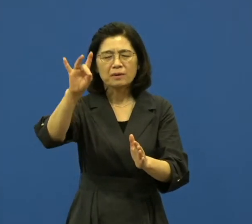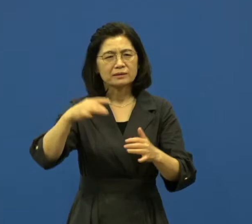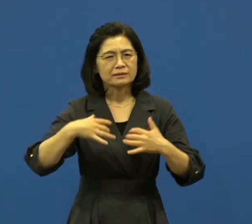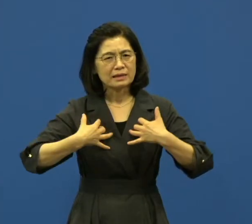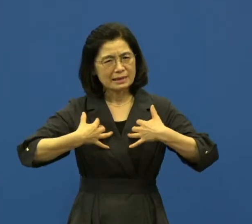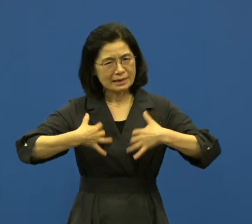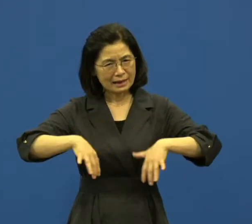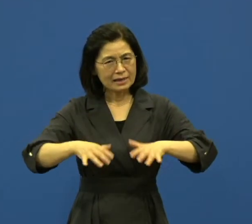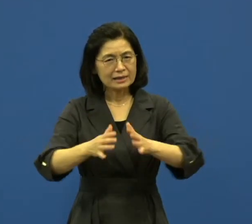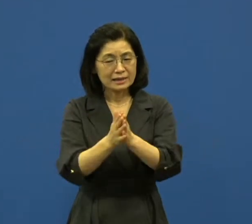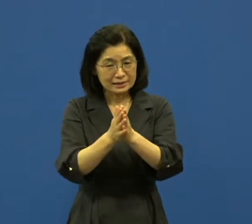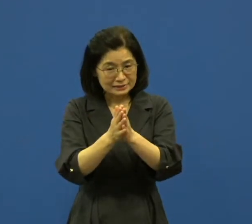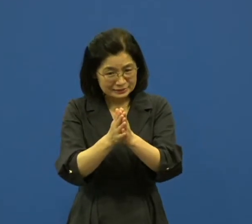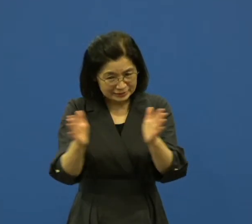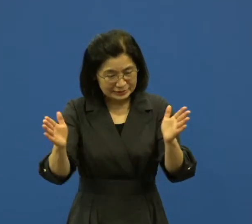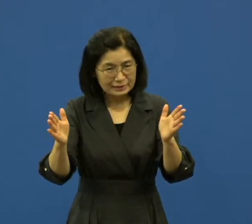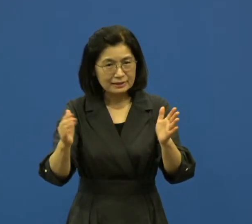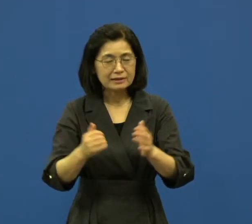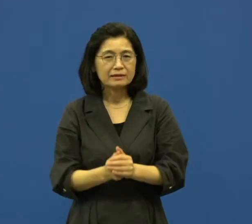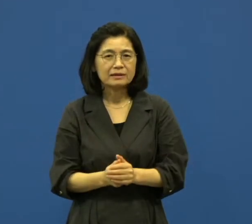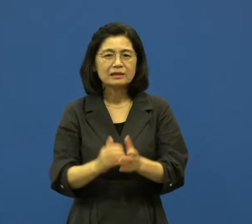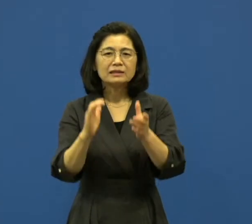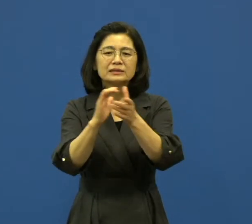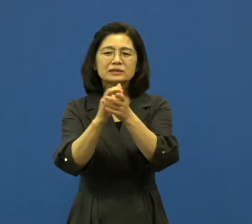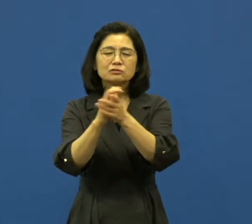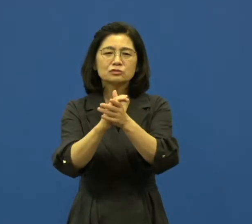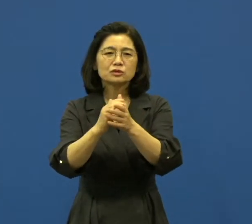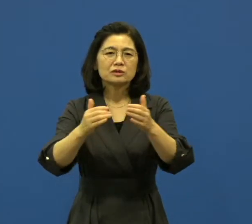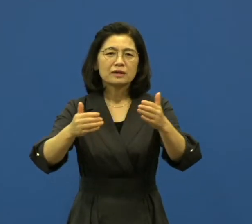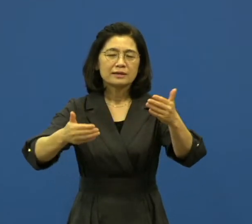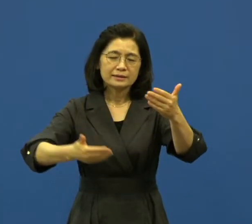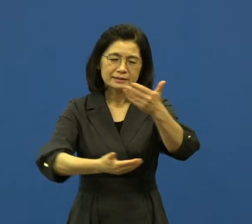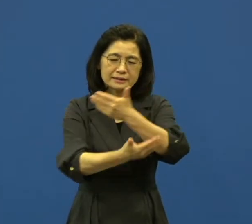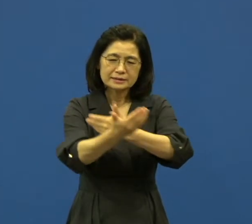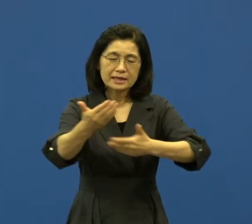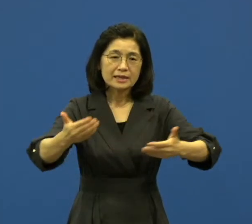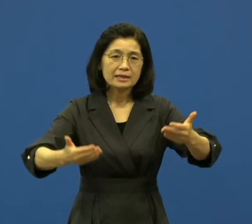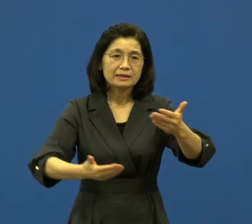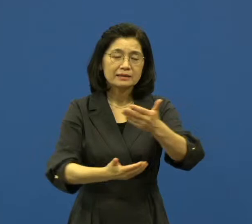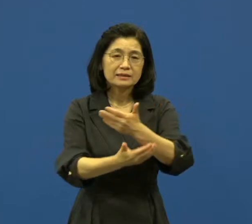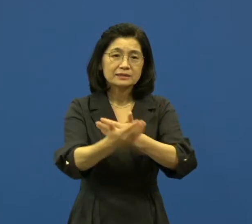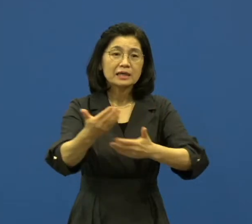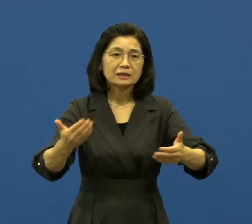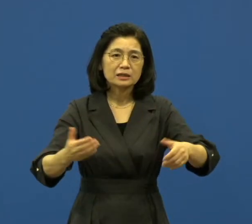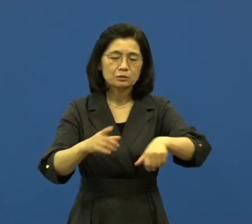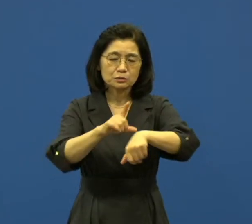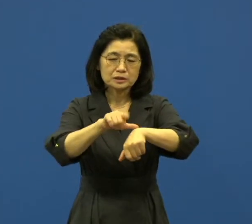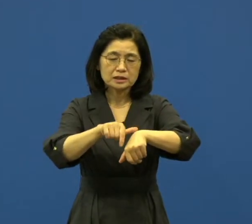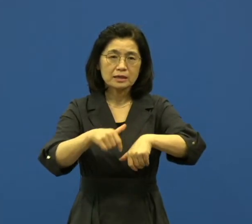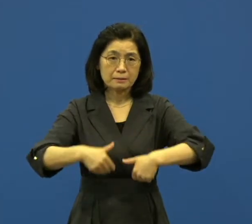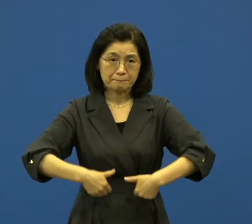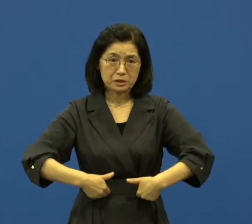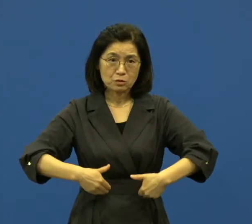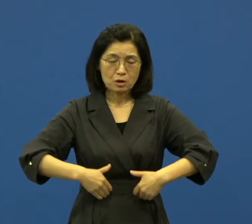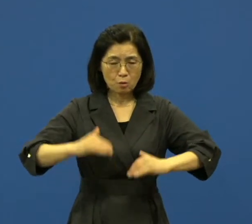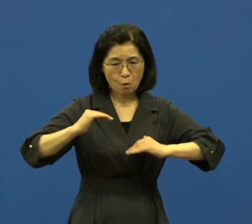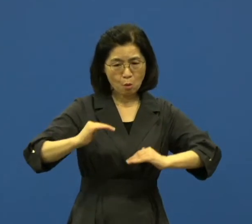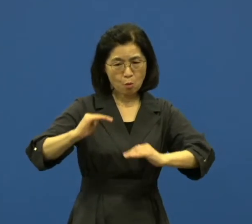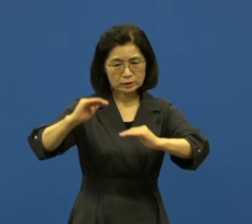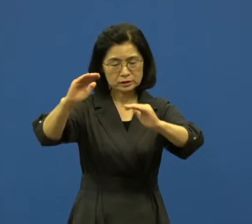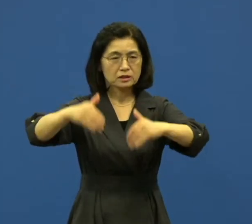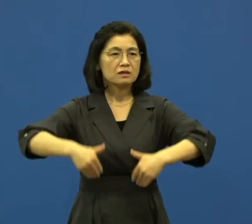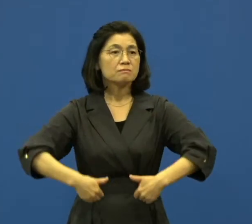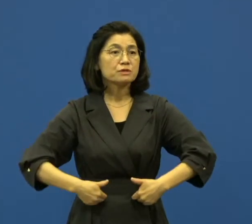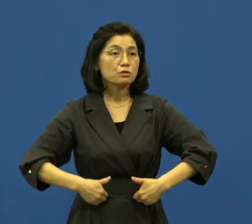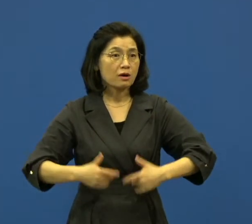여러분, 우리가 친구를 사귀어도 많은 시간이 필요합니다. 친구에 대한 믿음이 가기까지는 과정이 오고되지 않아요.